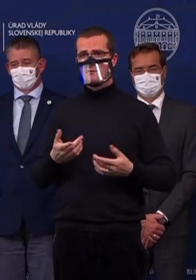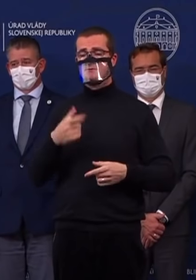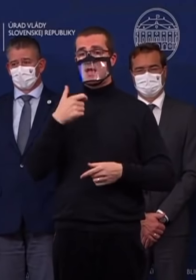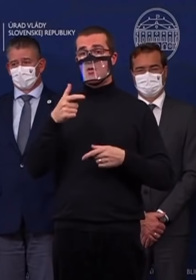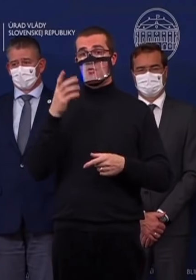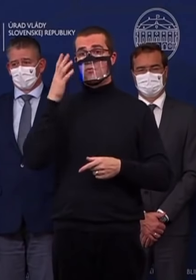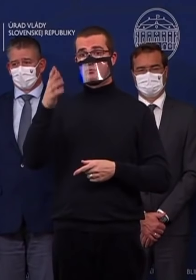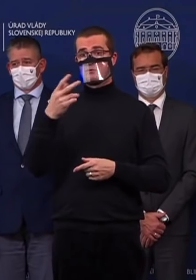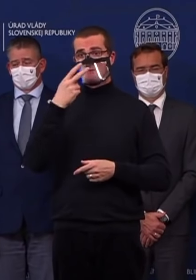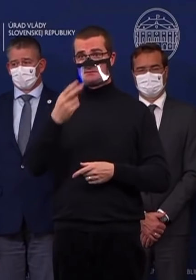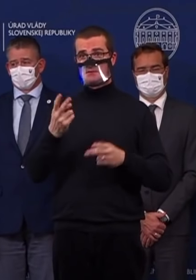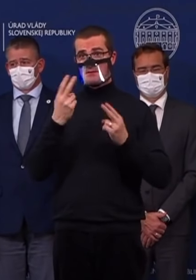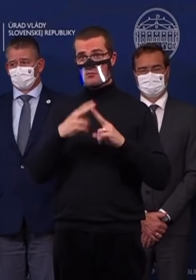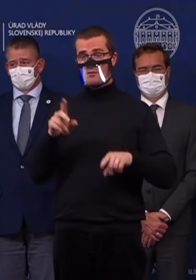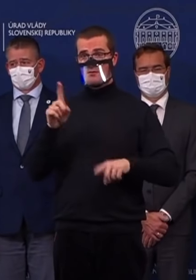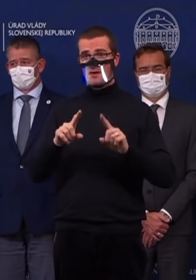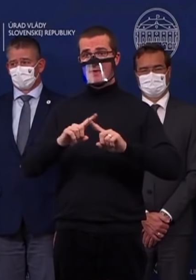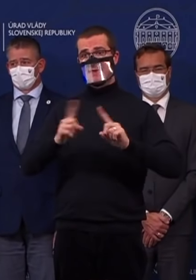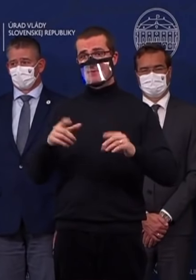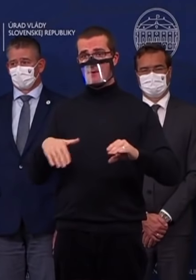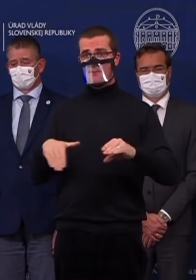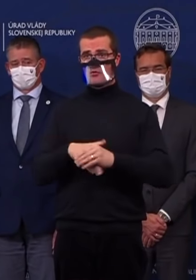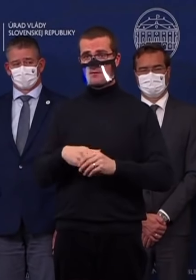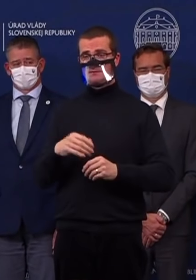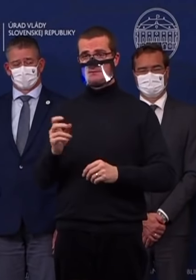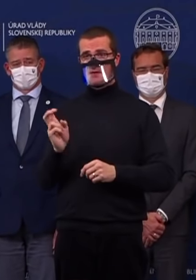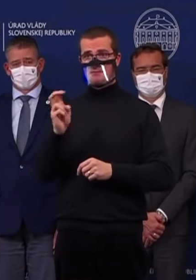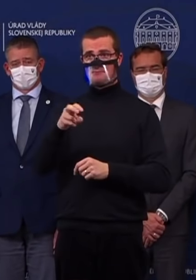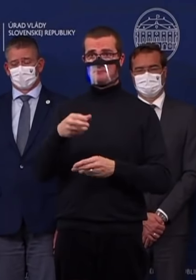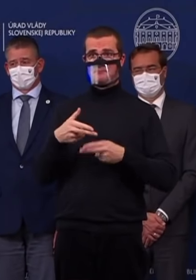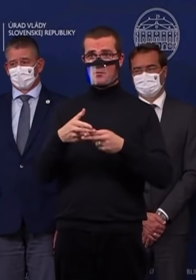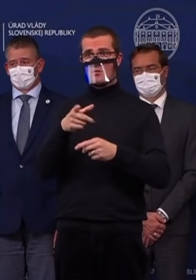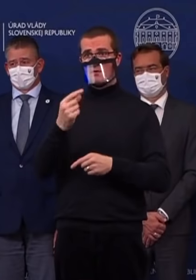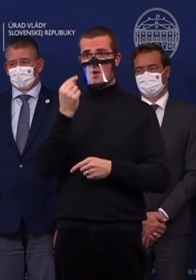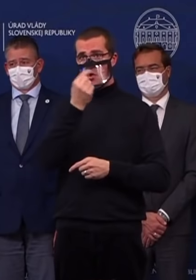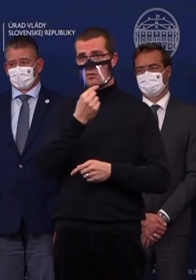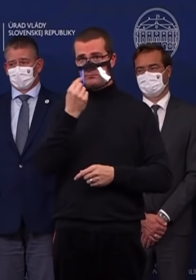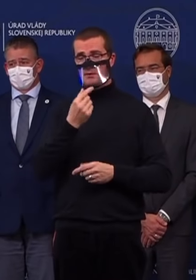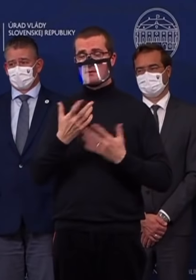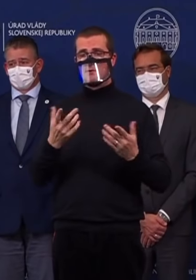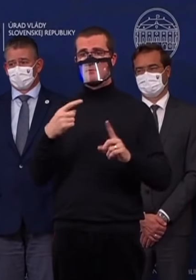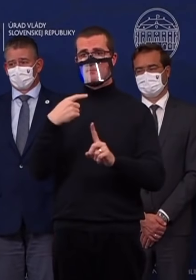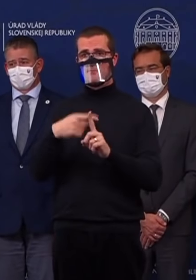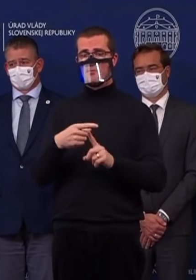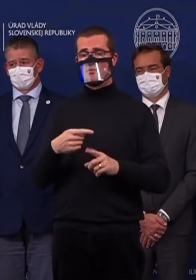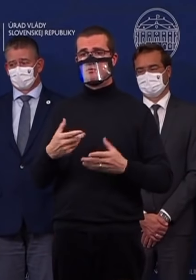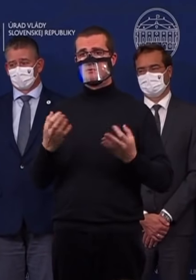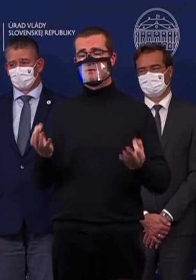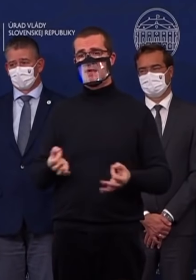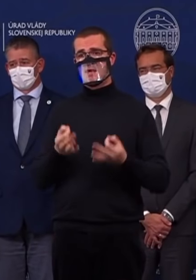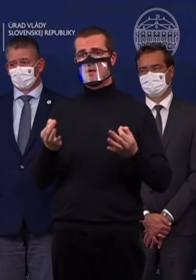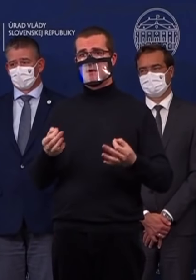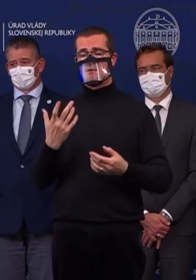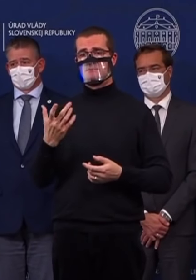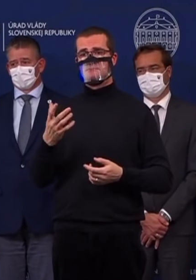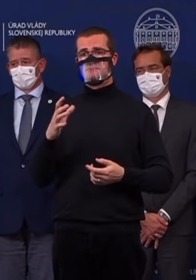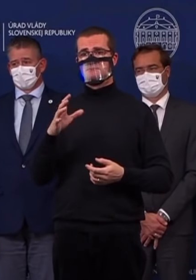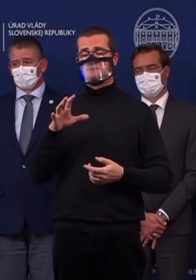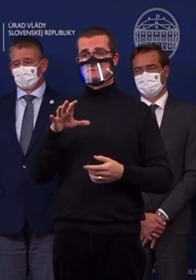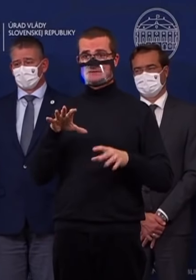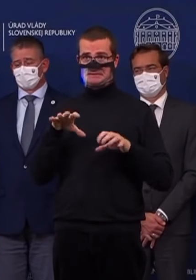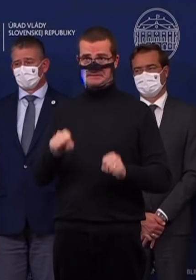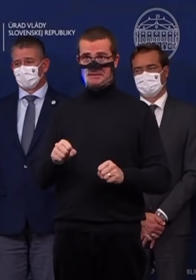to teda bude vyzerať? Môže sa stať, že nejaké iné profesie budú pomáhať robiť tieto odbery? Zároveň, či sa to vôbec nejakým spôsobom stíha, alebo